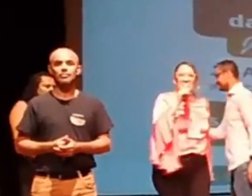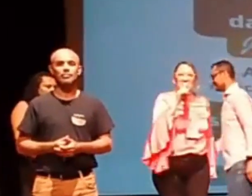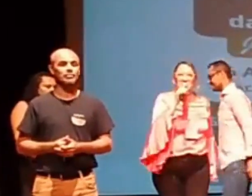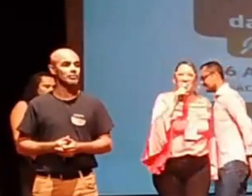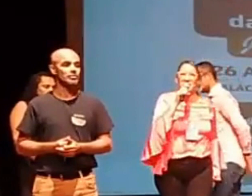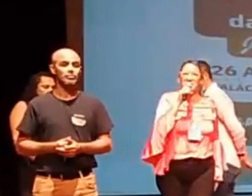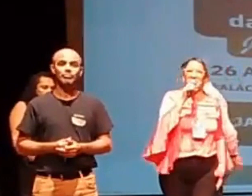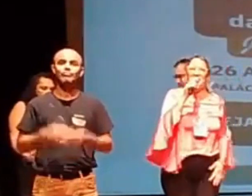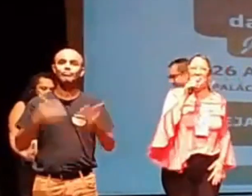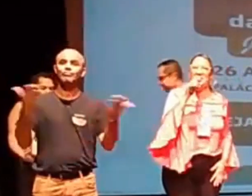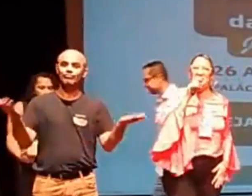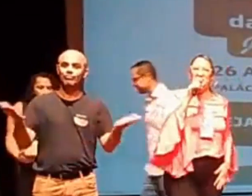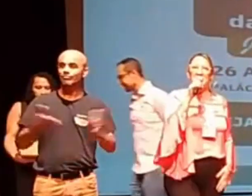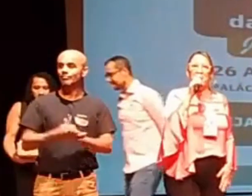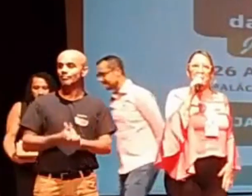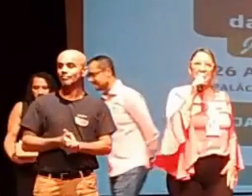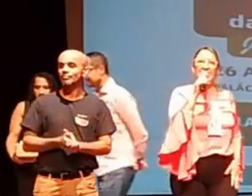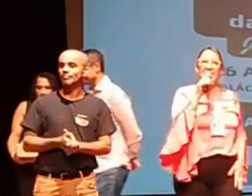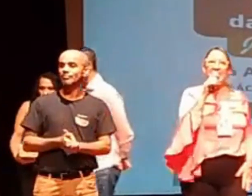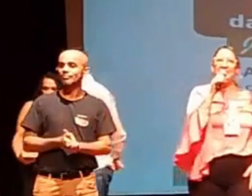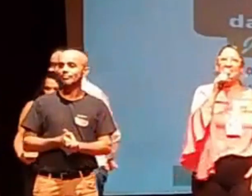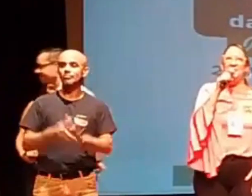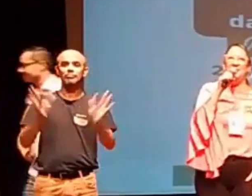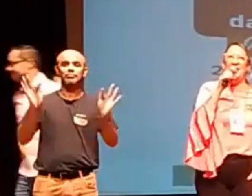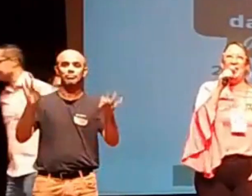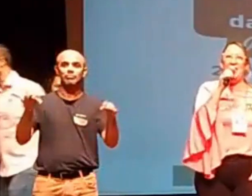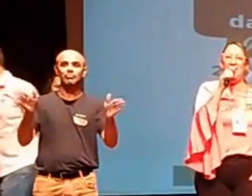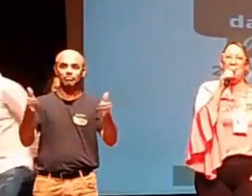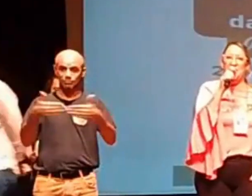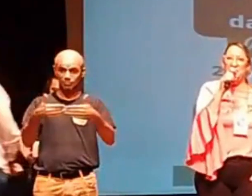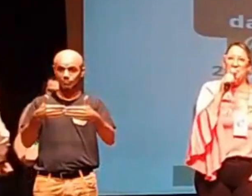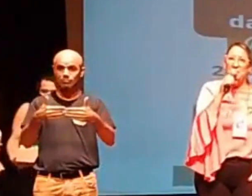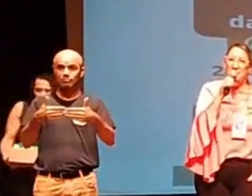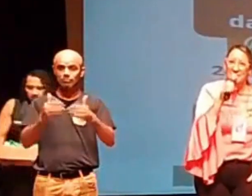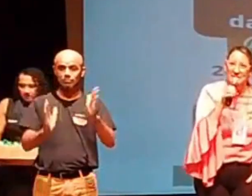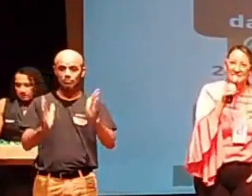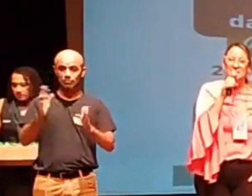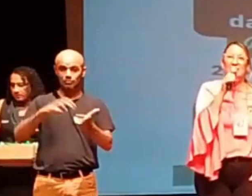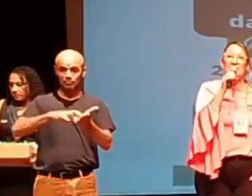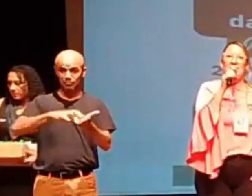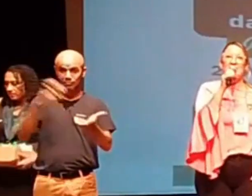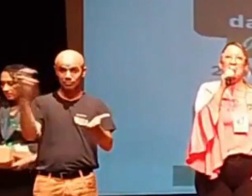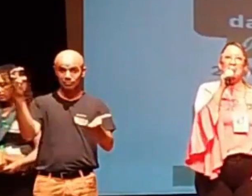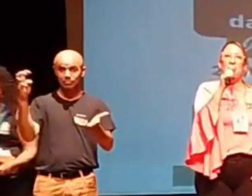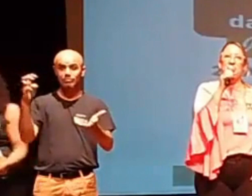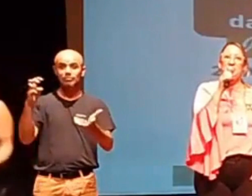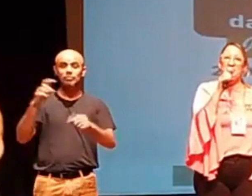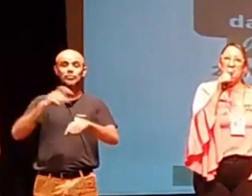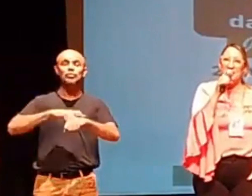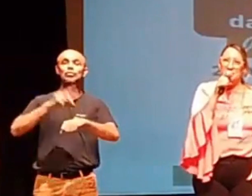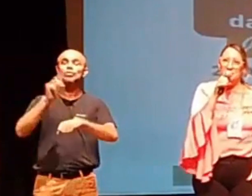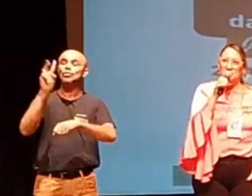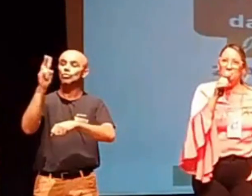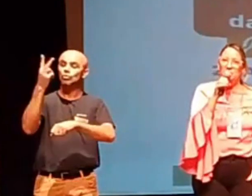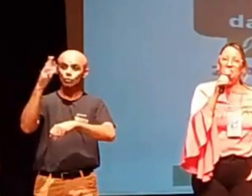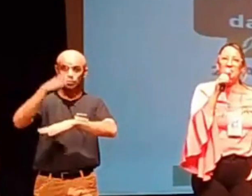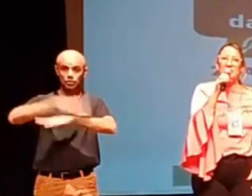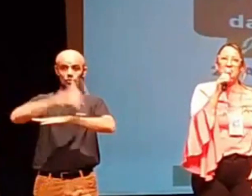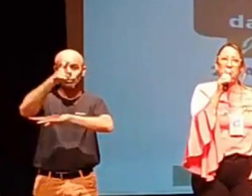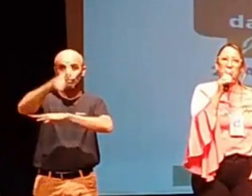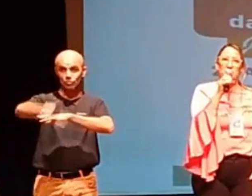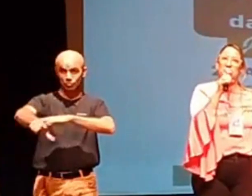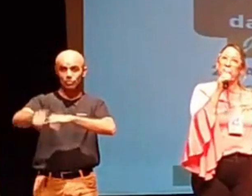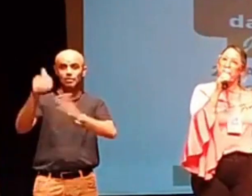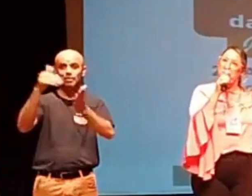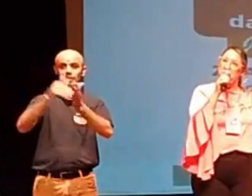E é isso, gente. E a gente está por encerrado o período da manhã. Às 14 horas estaremos de volta, até